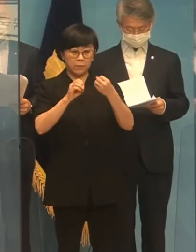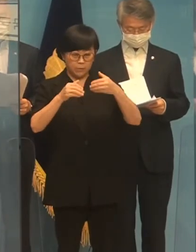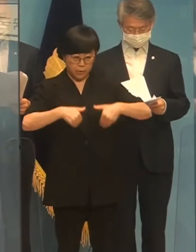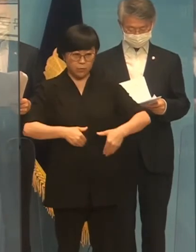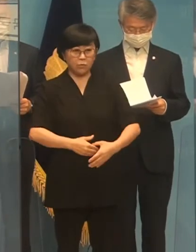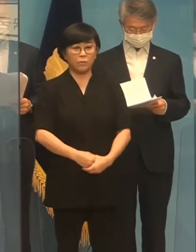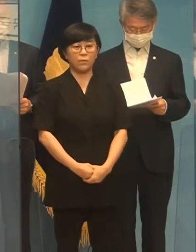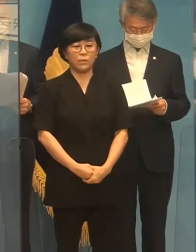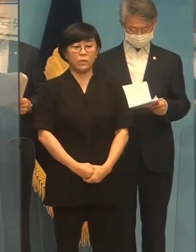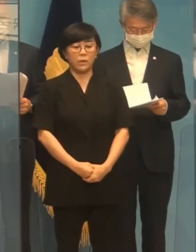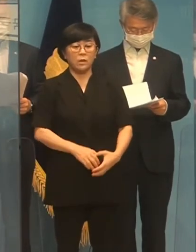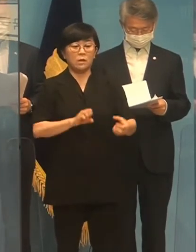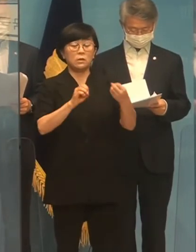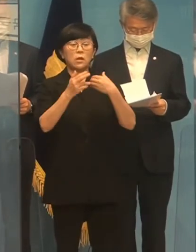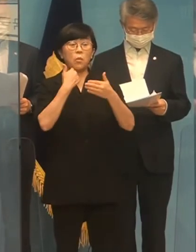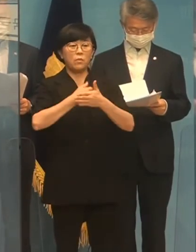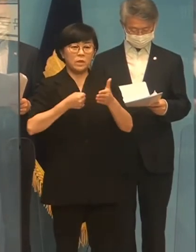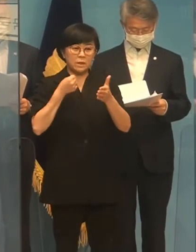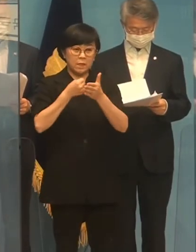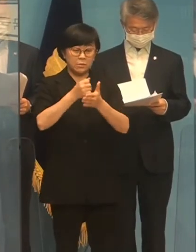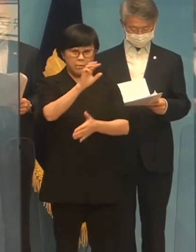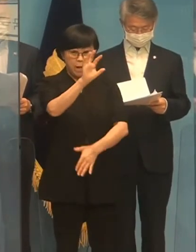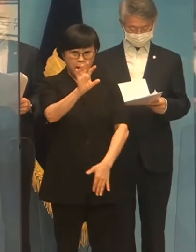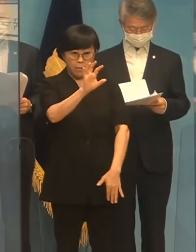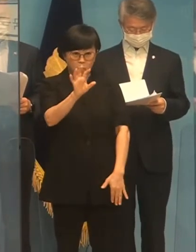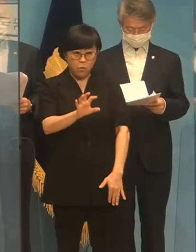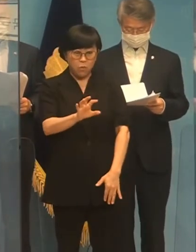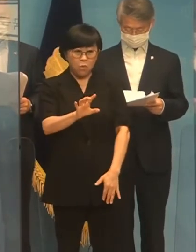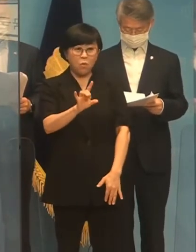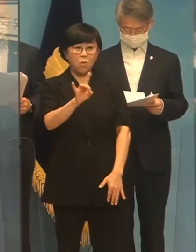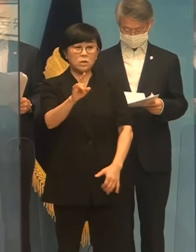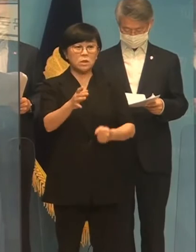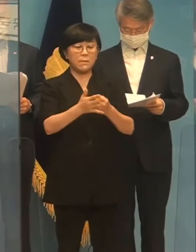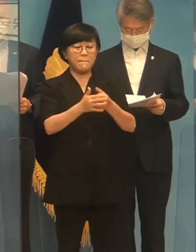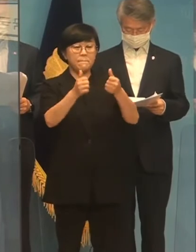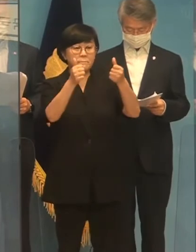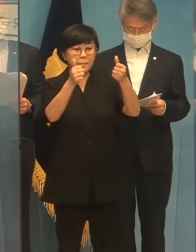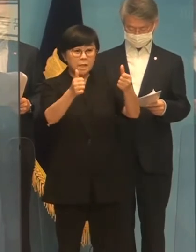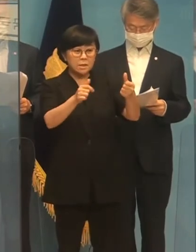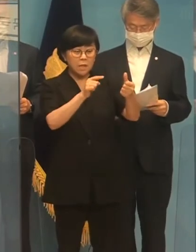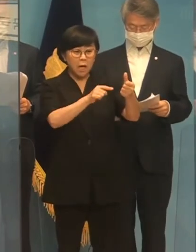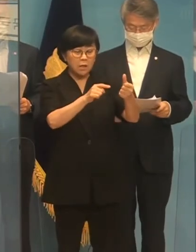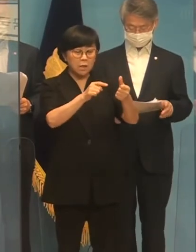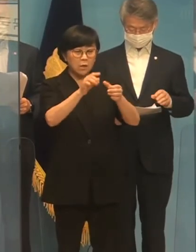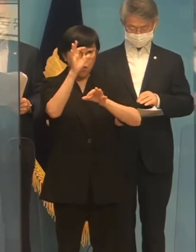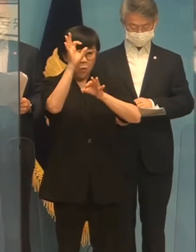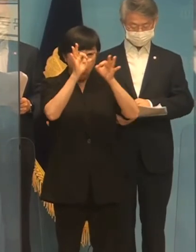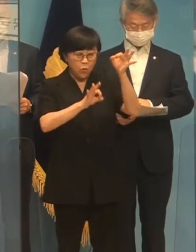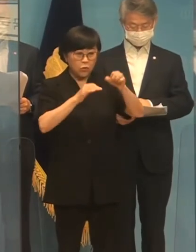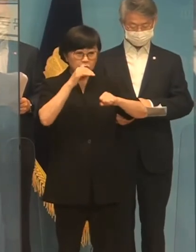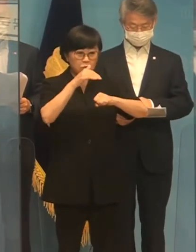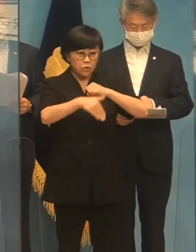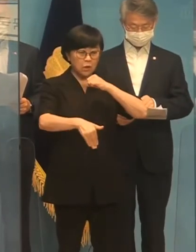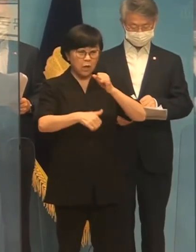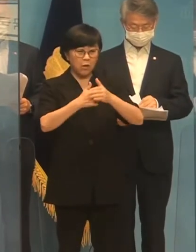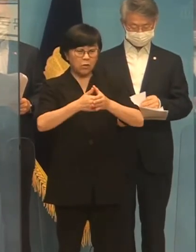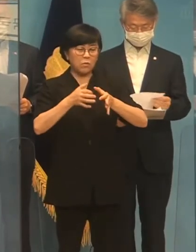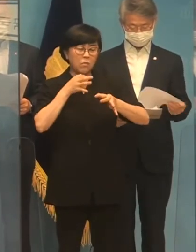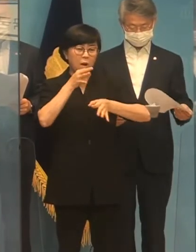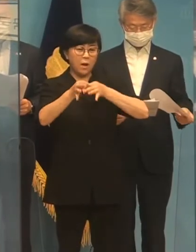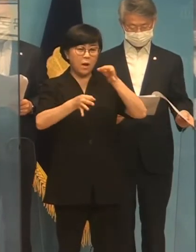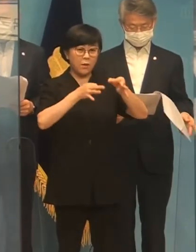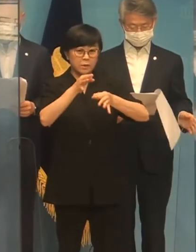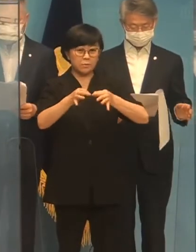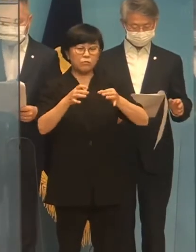합니다. 응답 없는 다짐만이 반복된다면 오로지 판사 무오류주의에 매몰된 공허한 외침으로 느껴질 뿐입니다.